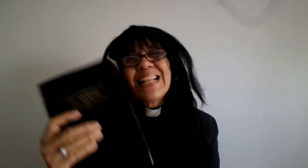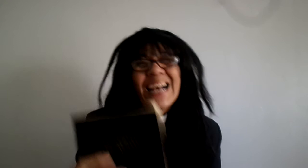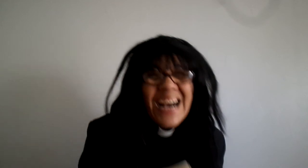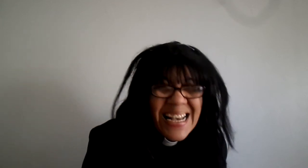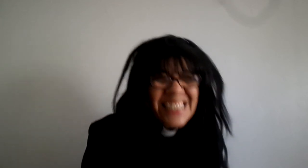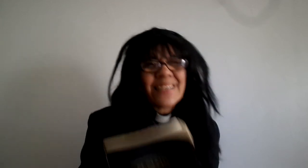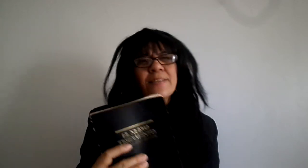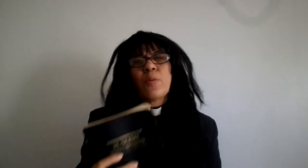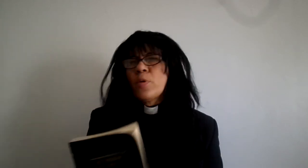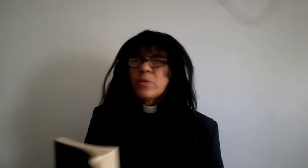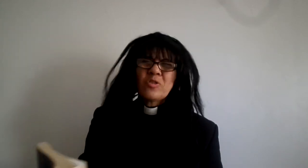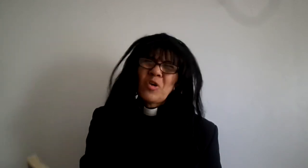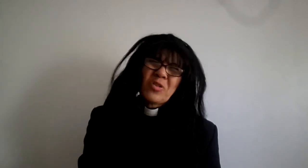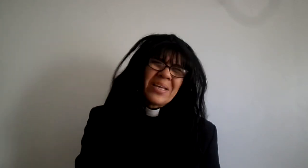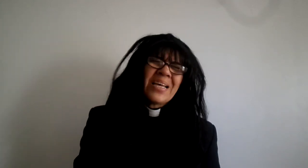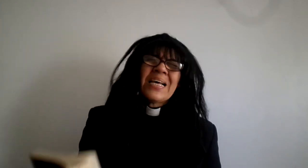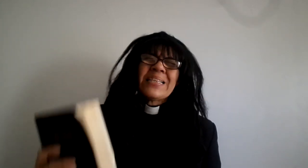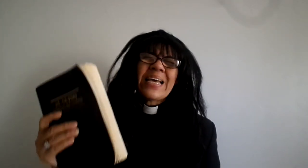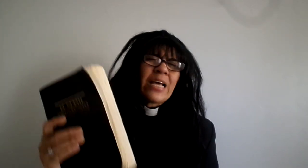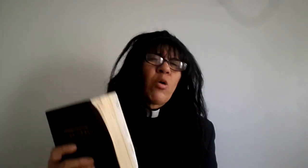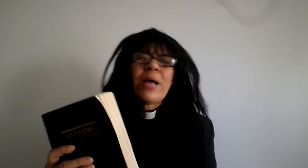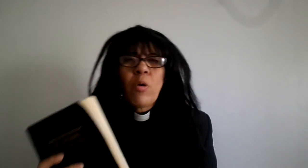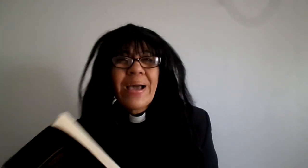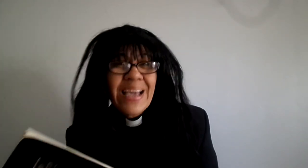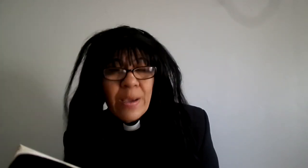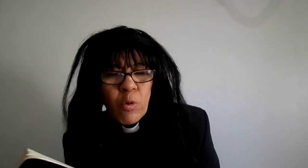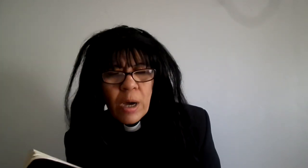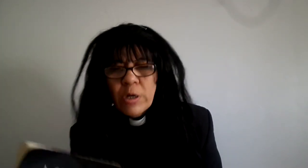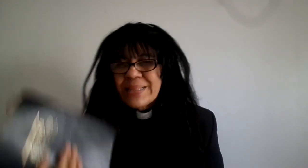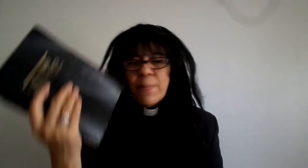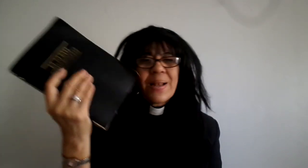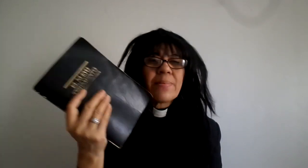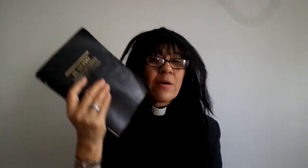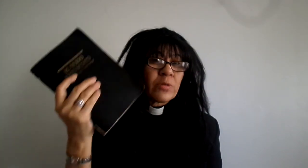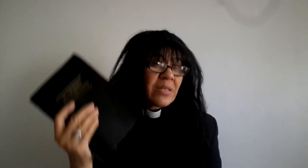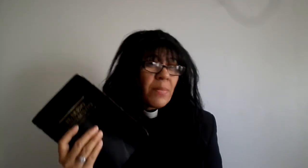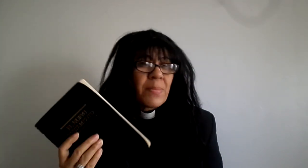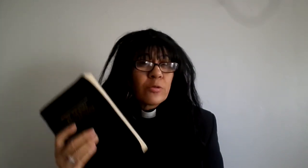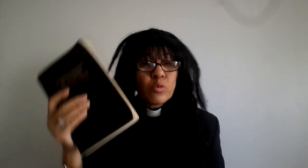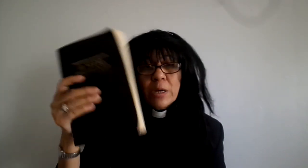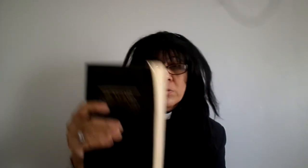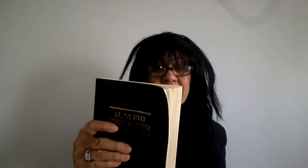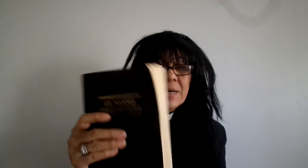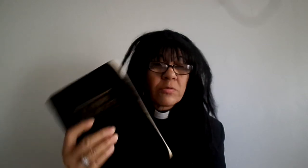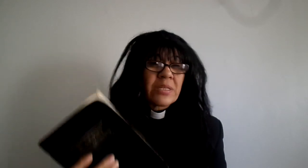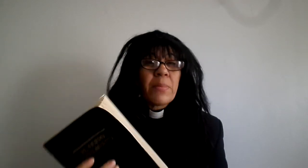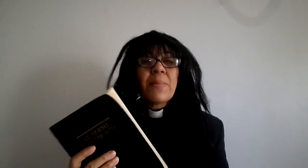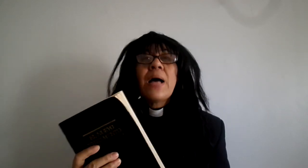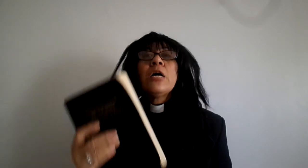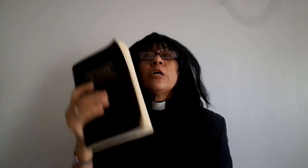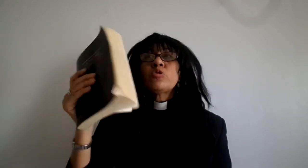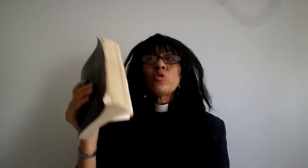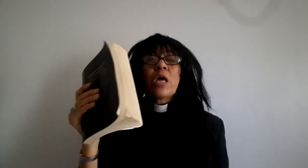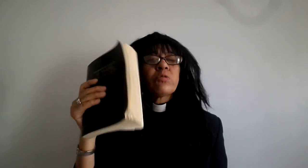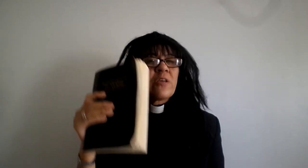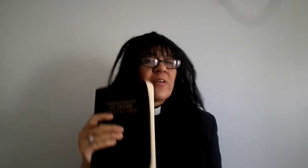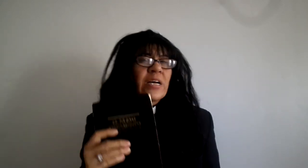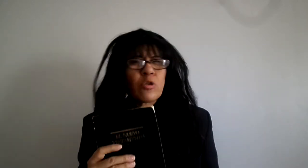la casa de Dios. Por mandones. De que los hay, hay, hay que buscarlo. Esta palabra con ella misma tú te condenas, con ella misma tú te justificas y todo.